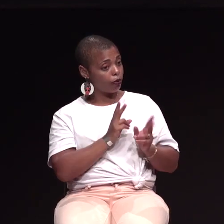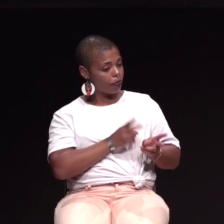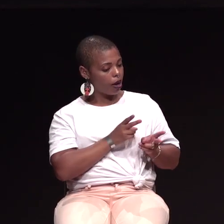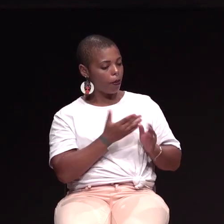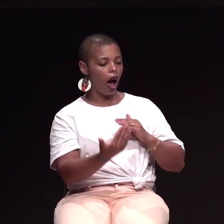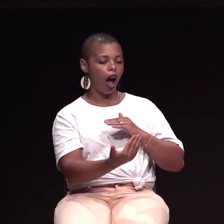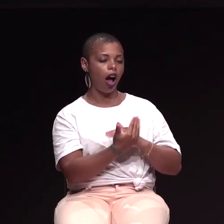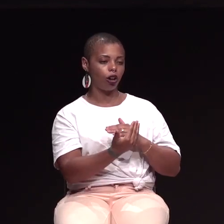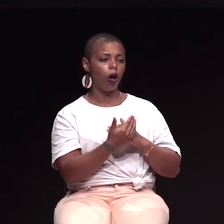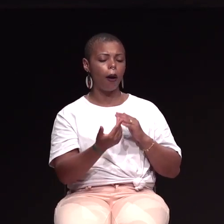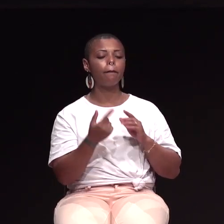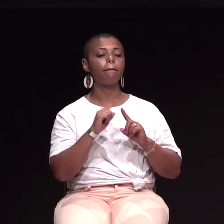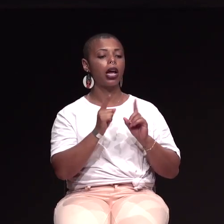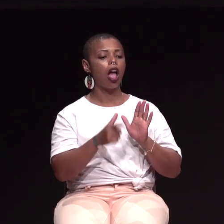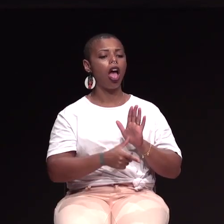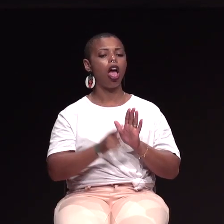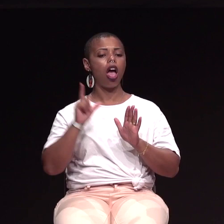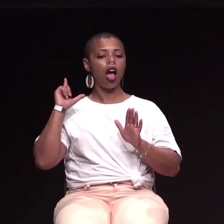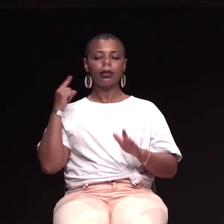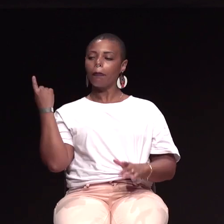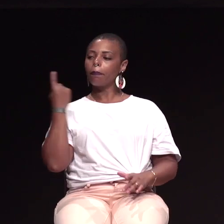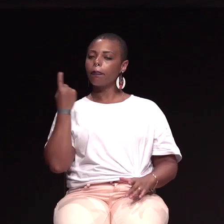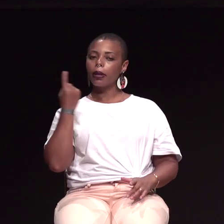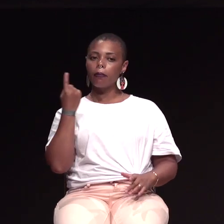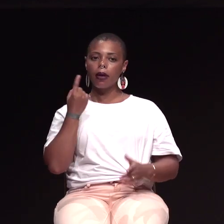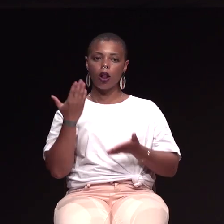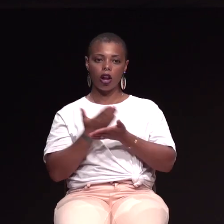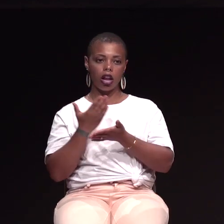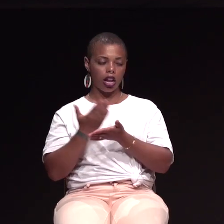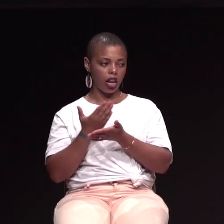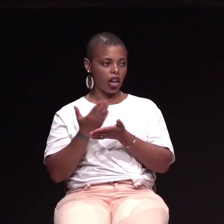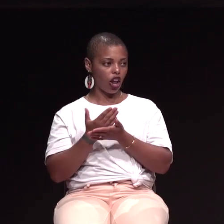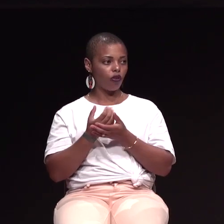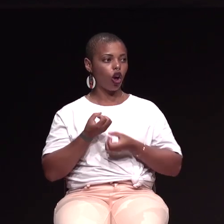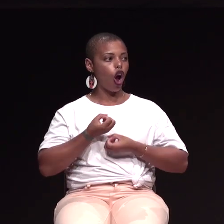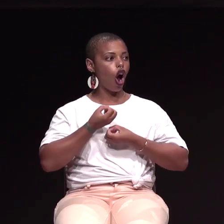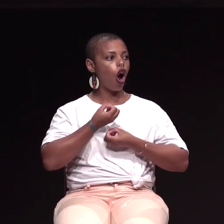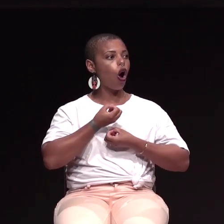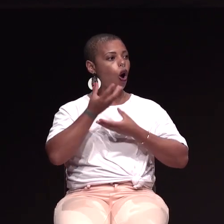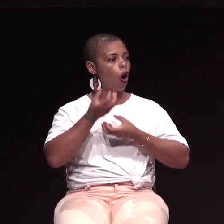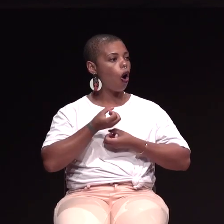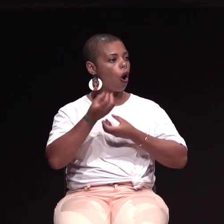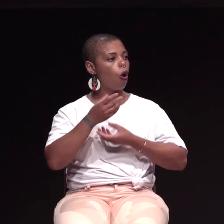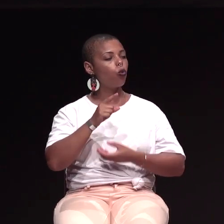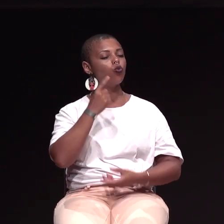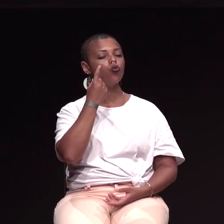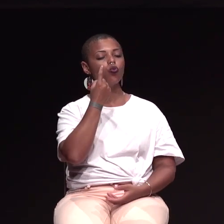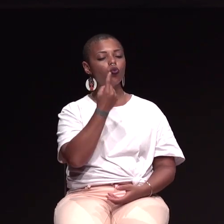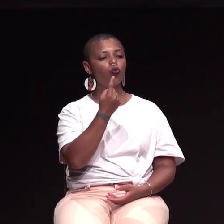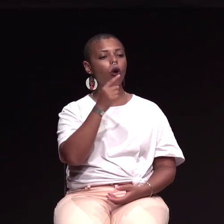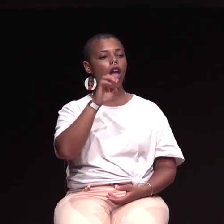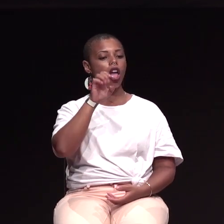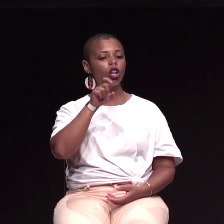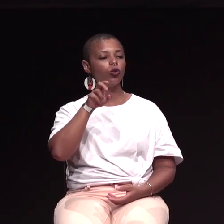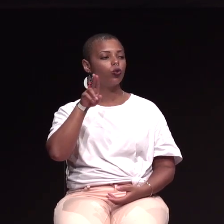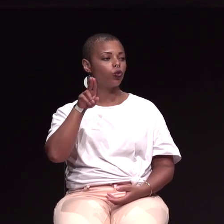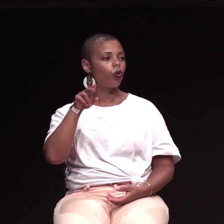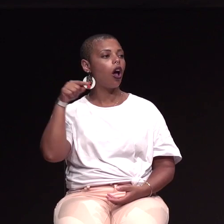dele, o meu primeiro livro de contos, Um Exu em Nova York, que também se detém muito